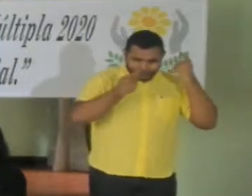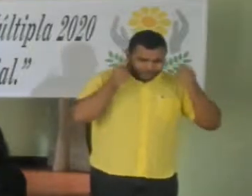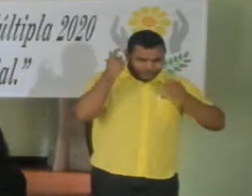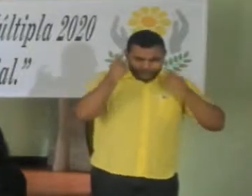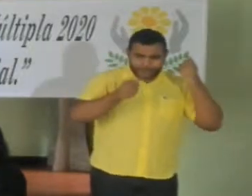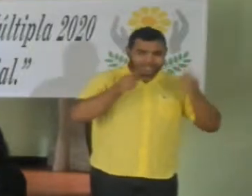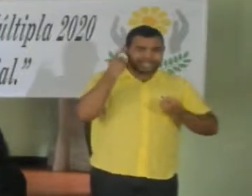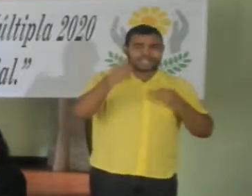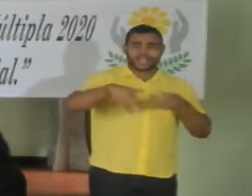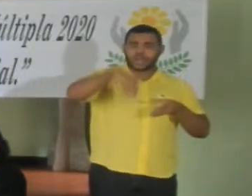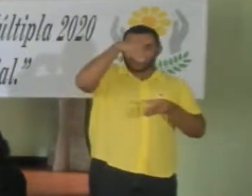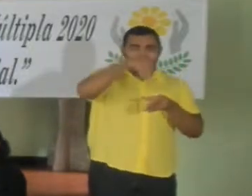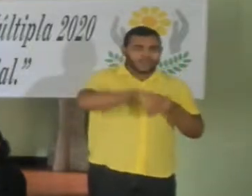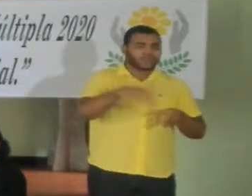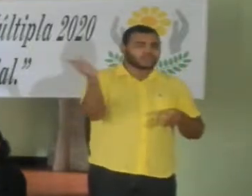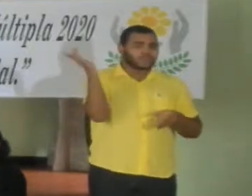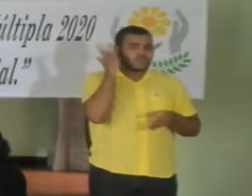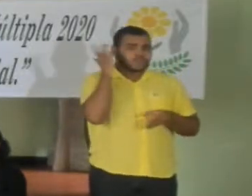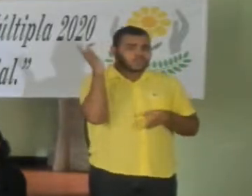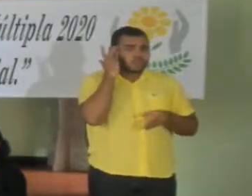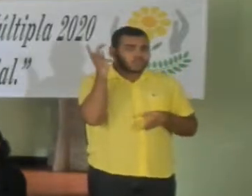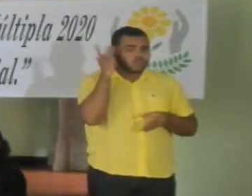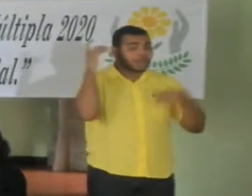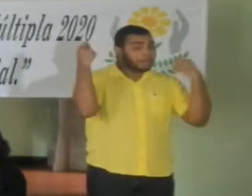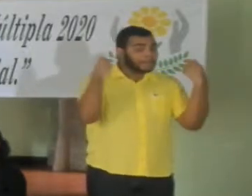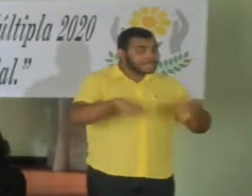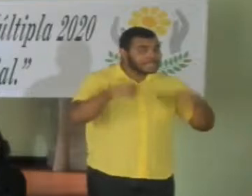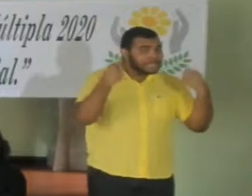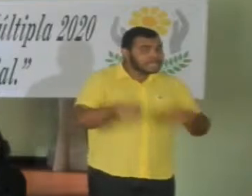consciente e a importância de exercer o voto.